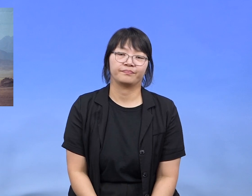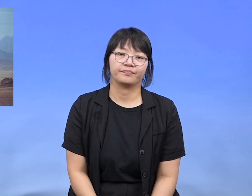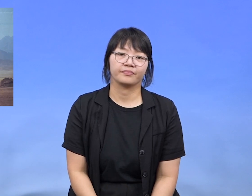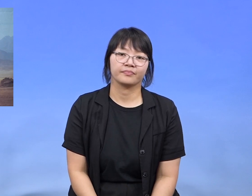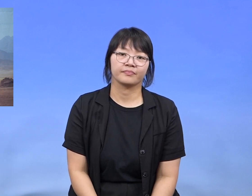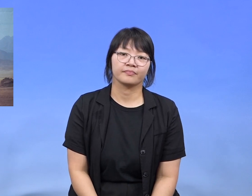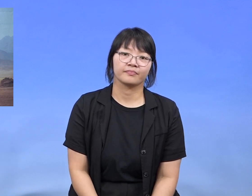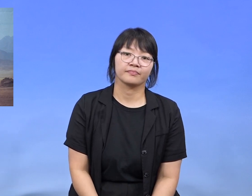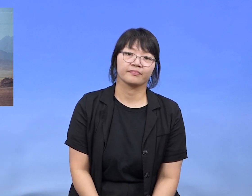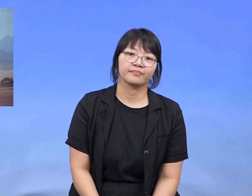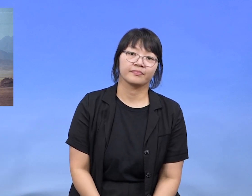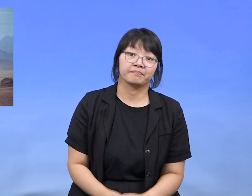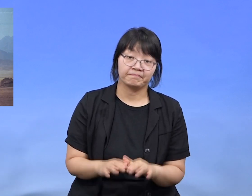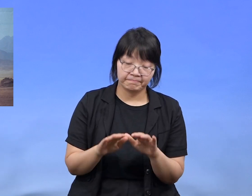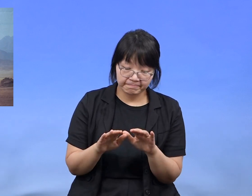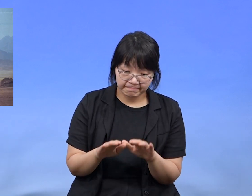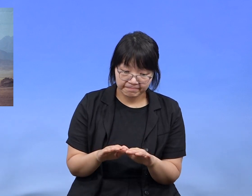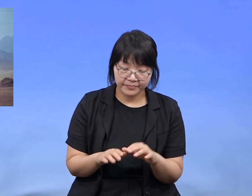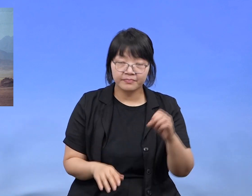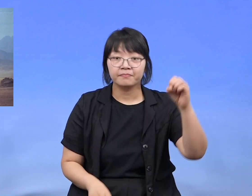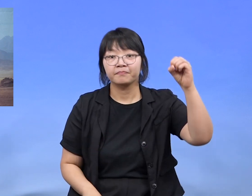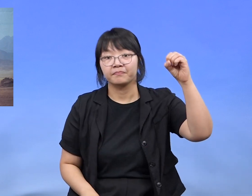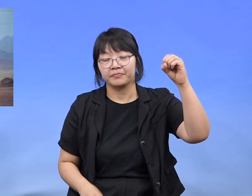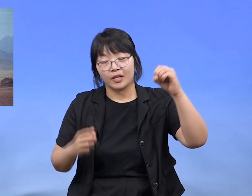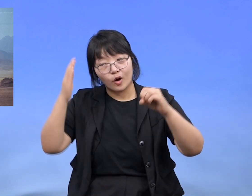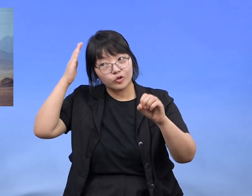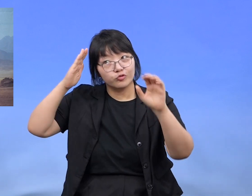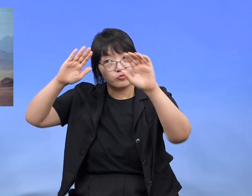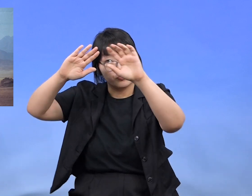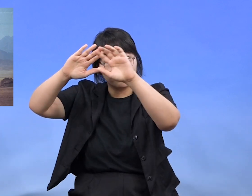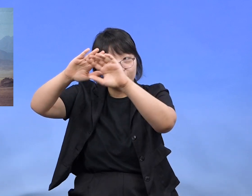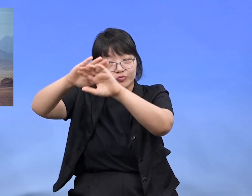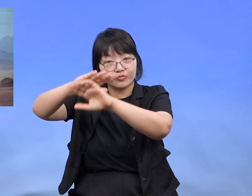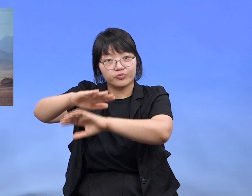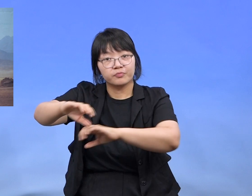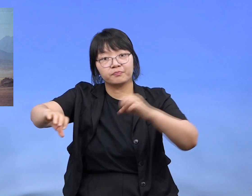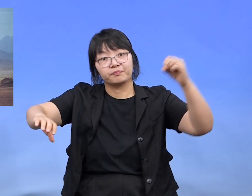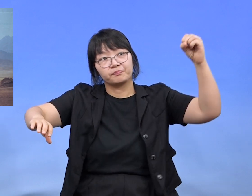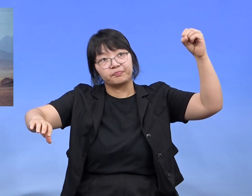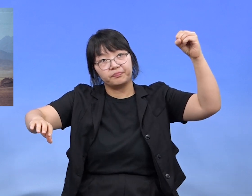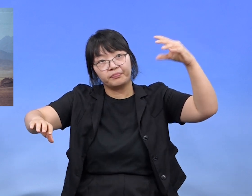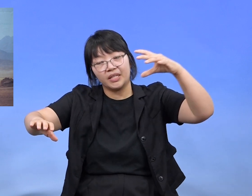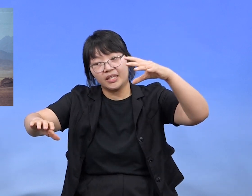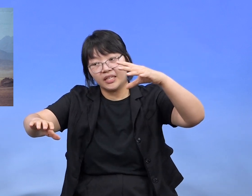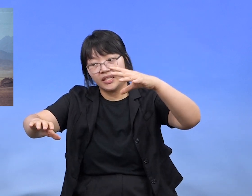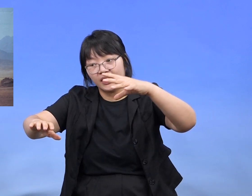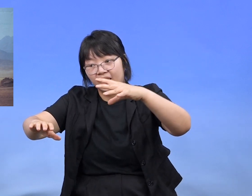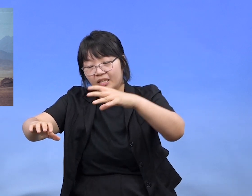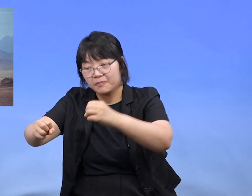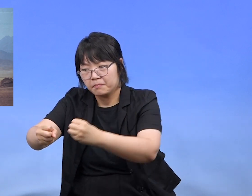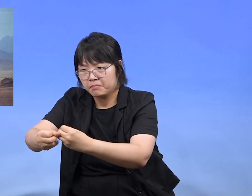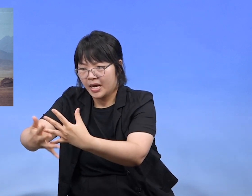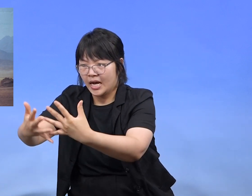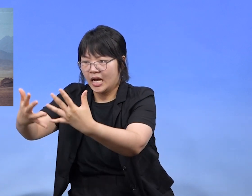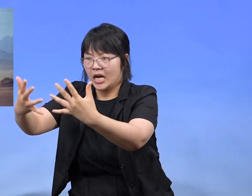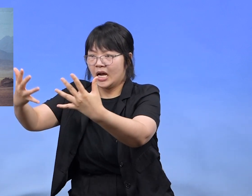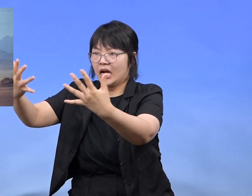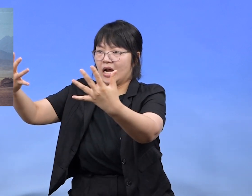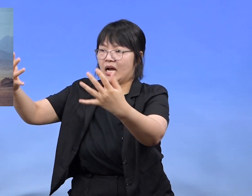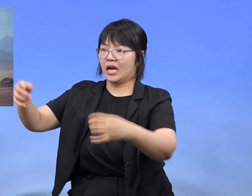자, 그런데 빛이 어둠에 비치면 어떻게 될까요? 어둠을 드러냅니다. 어둠을 폭로합니다.